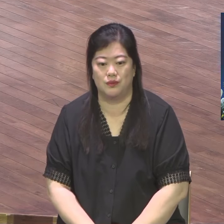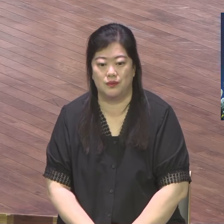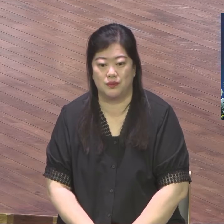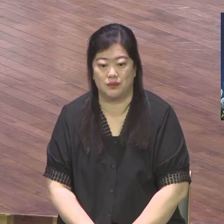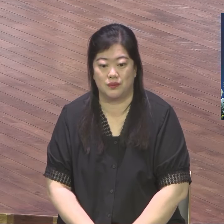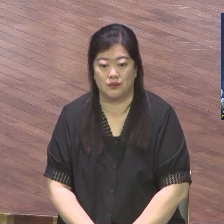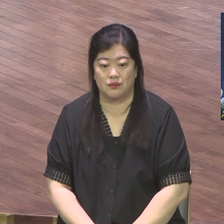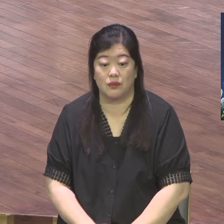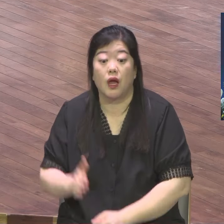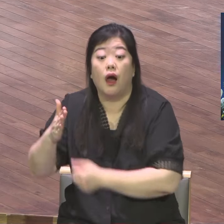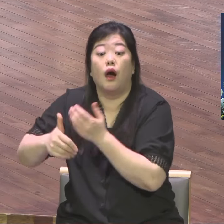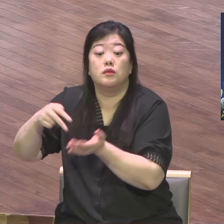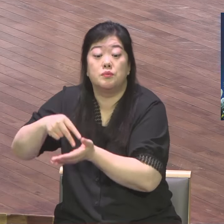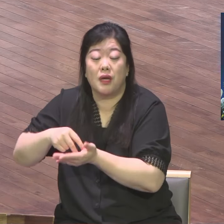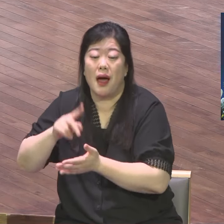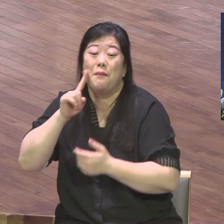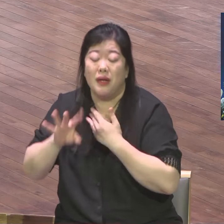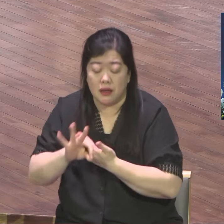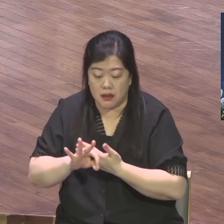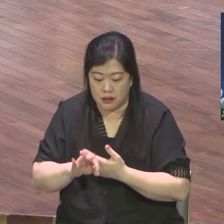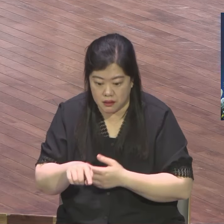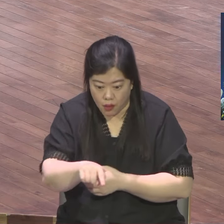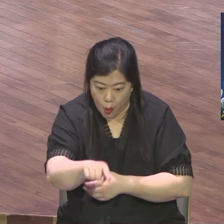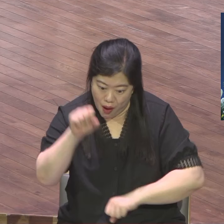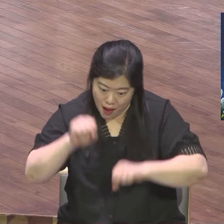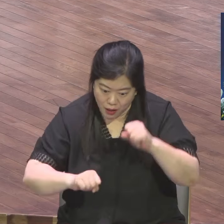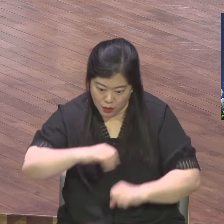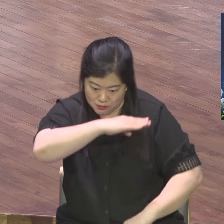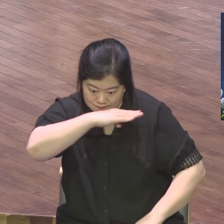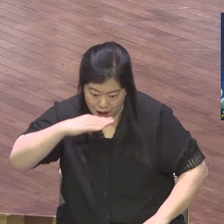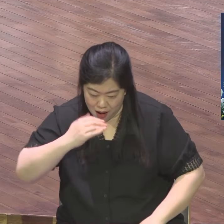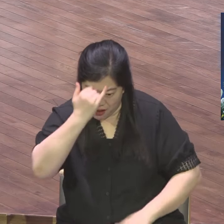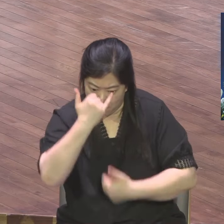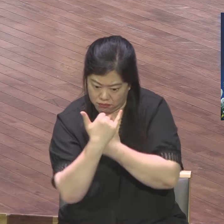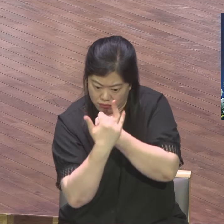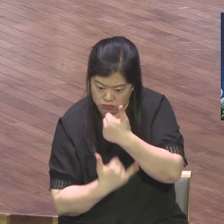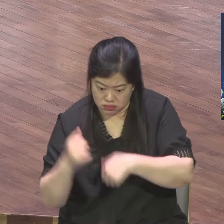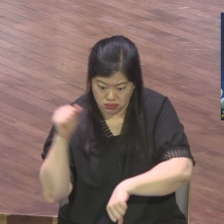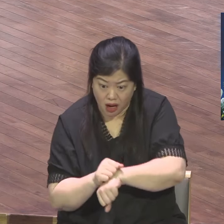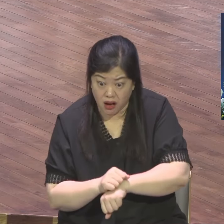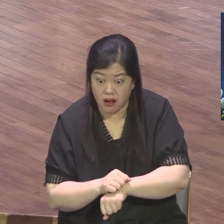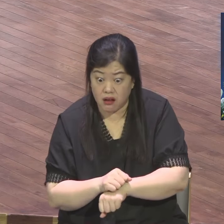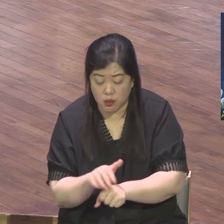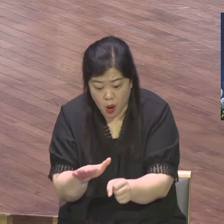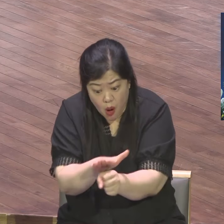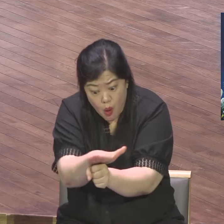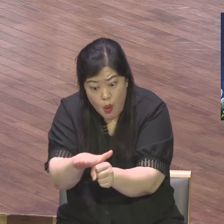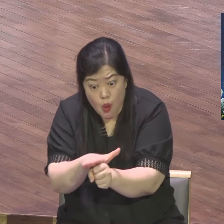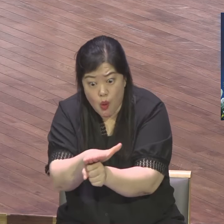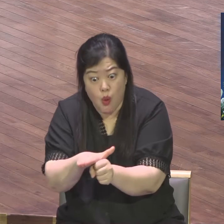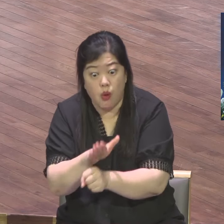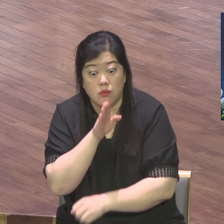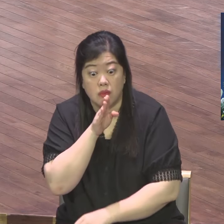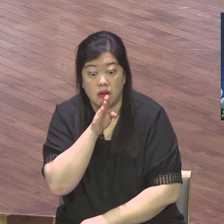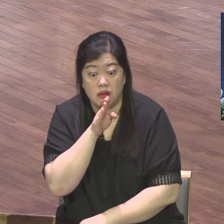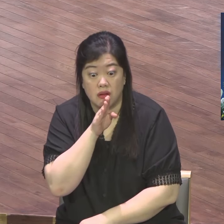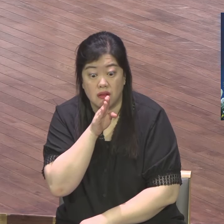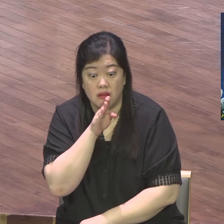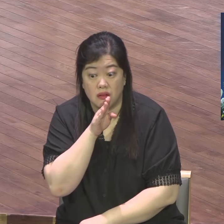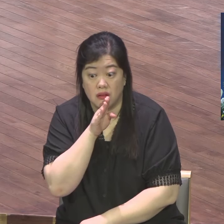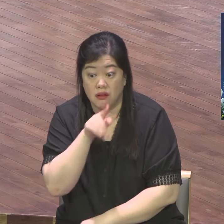왜 안 주겠냐고요? 아, 2, 3, 7 세계복음 받겠다는데 왜 안 주겠냐고요? 그래 사람이 없어가 난리지.